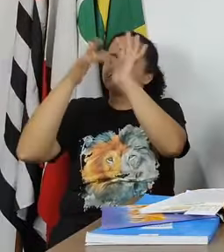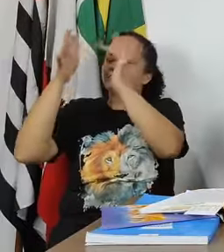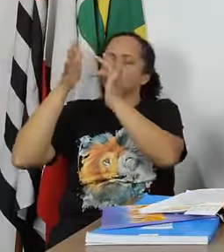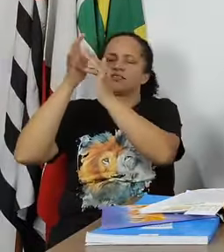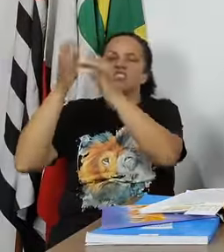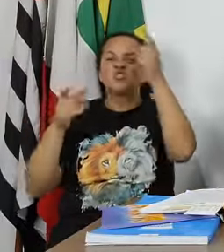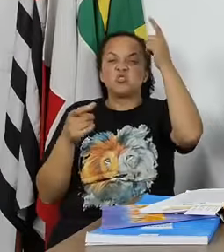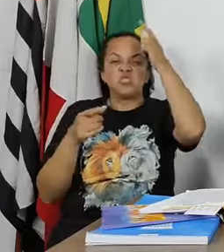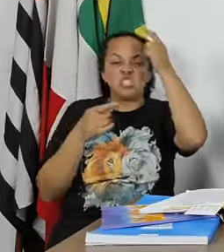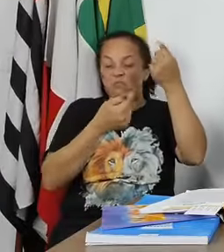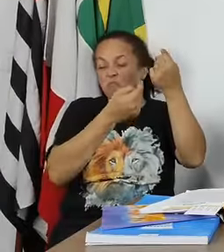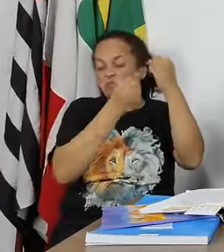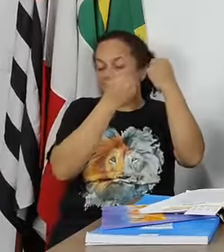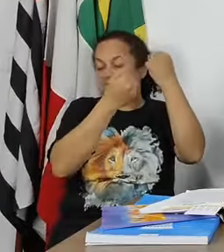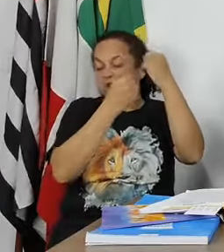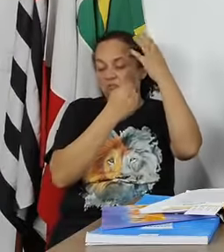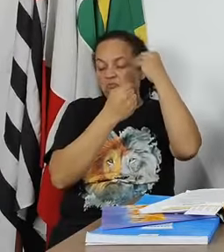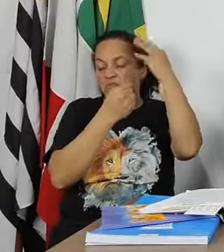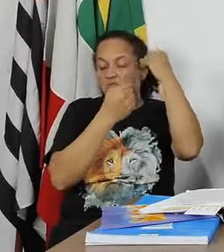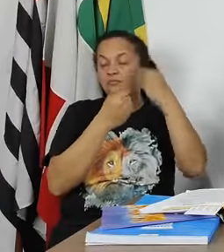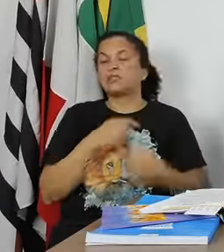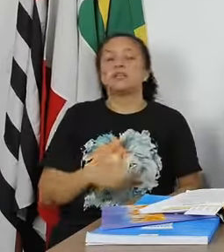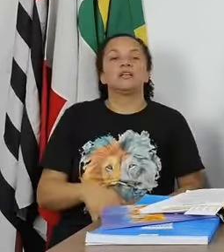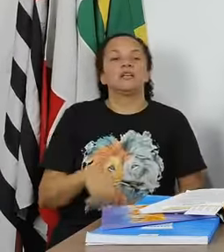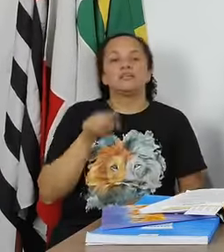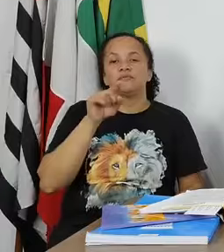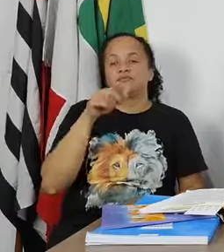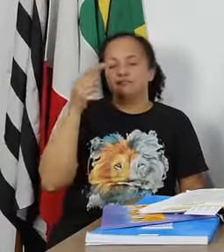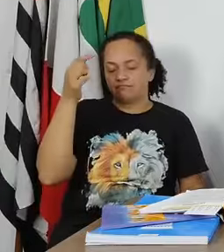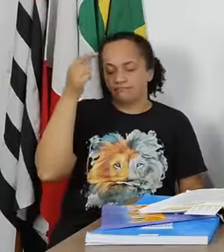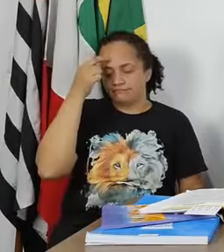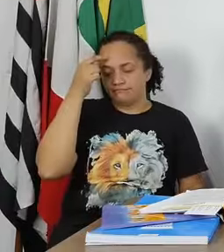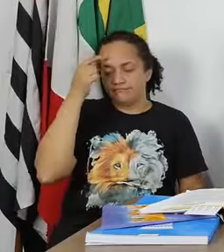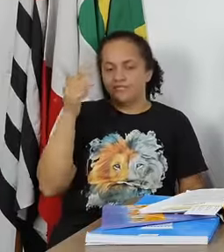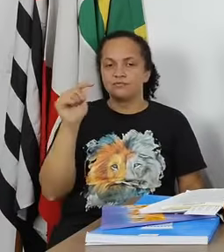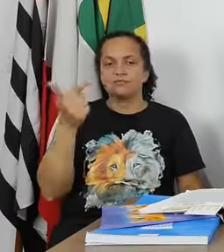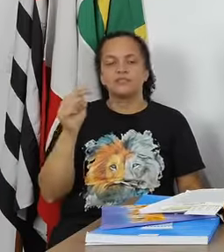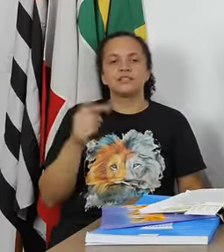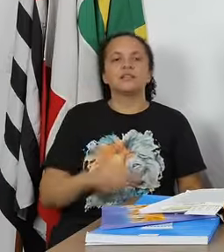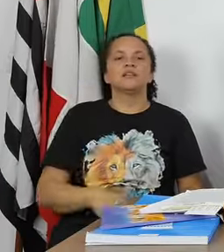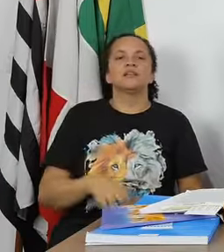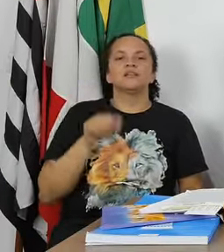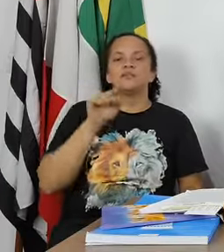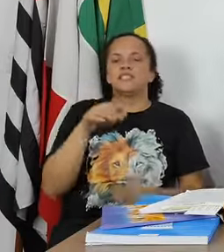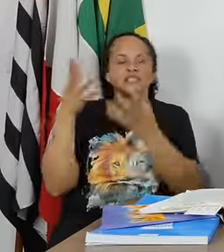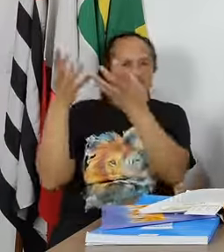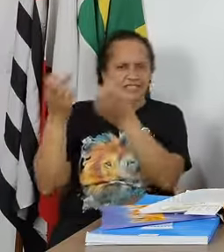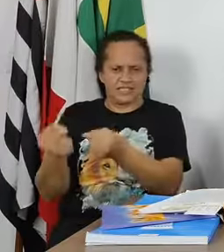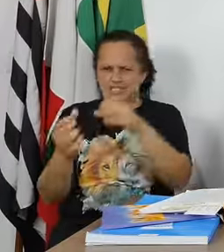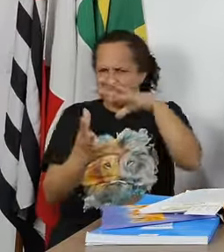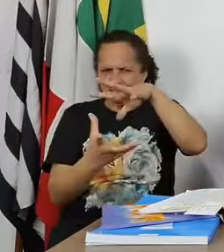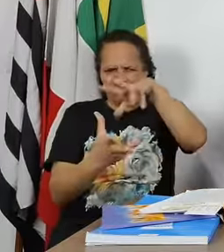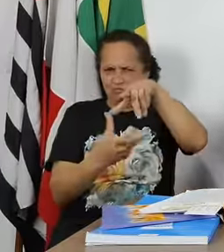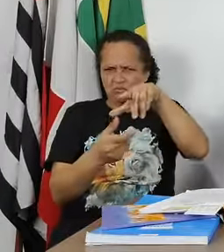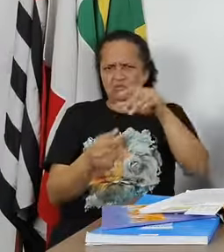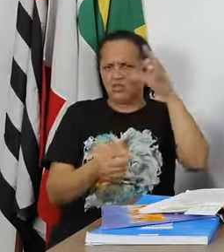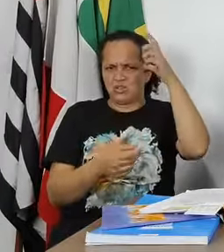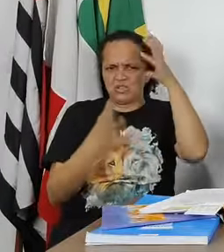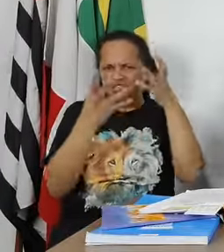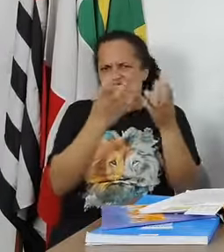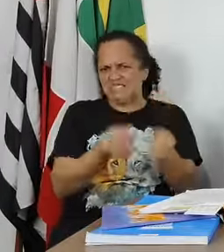sugestões malignas, jamais vão entrar na nossa mente. A gente não vai se conformar com esse mundo, né? Porque